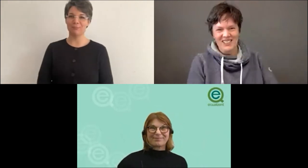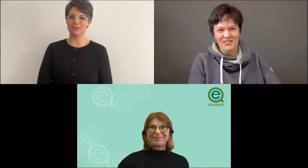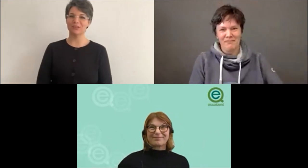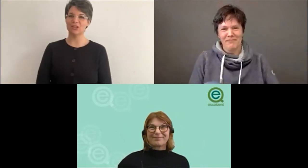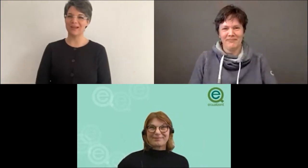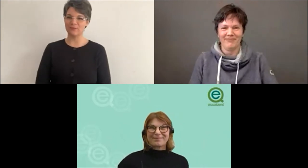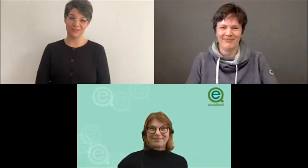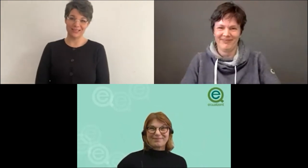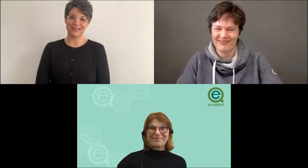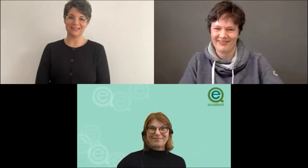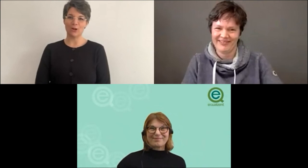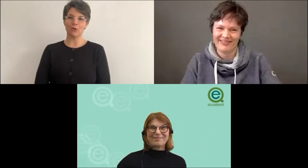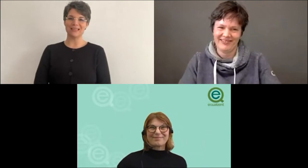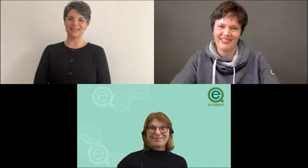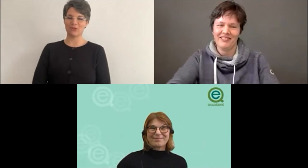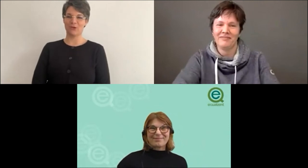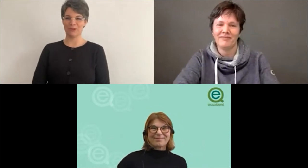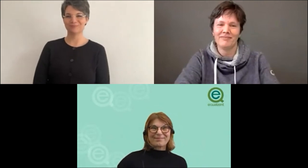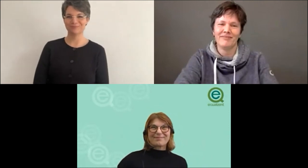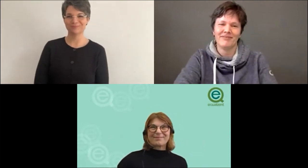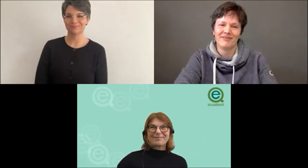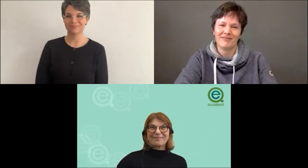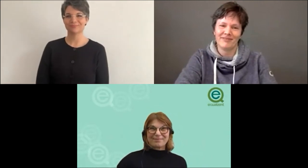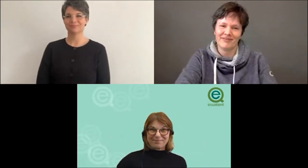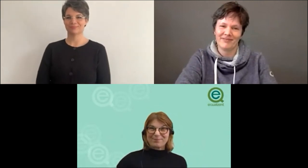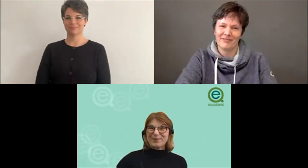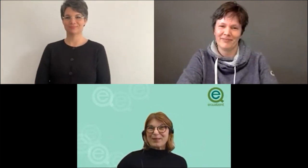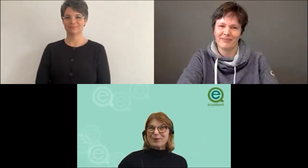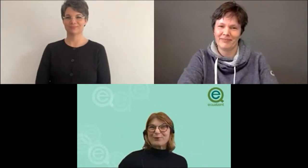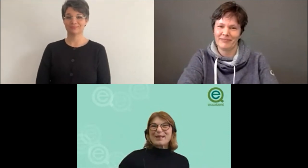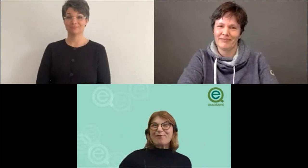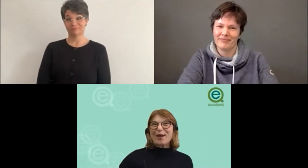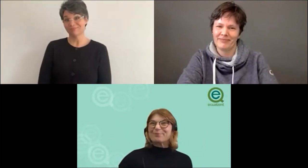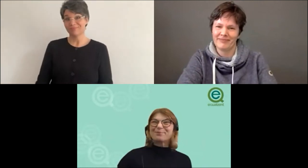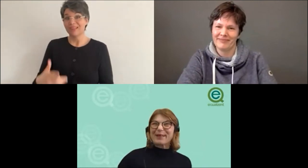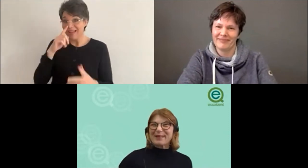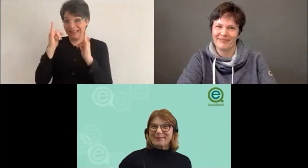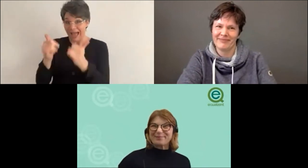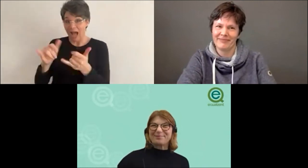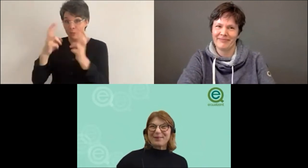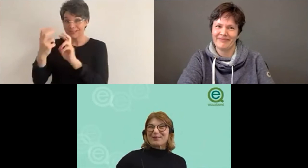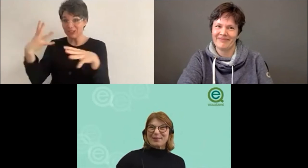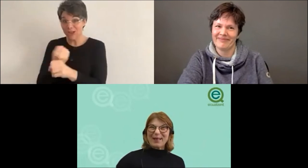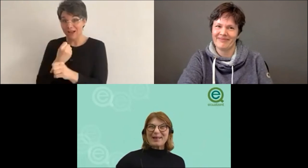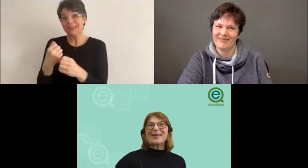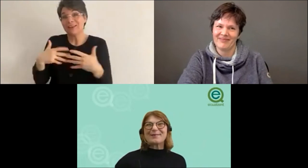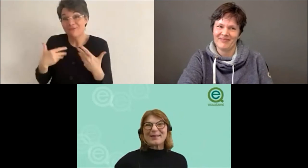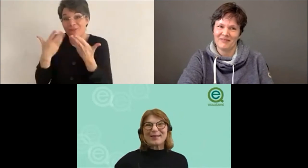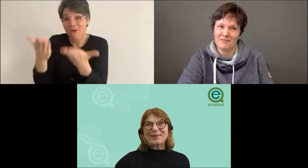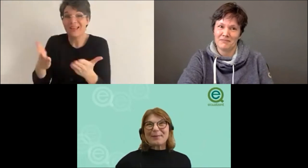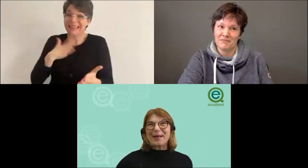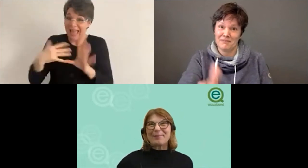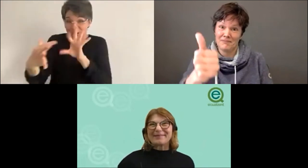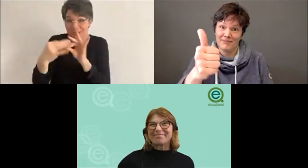ich Personen in der Schweiz finde, die das dann auch umsetzen können. Das würde uns sehr freuen, Christa. Wir würden gerne weiter mit